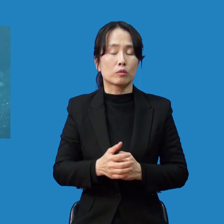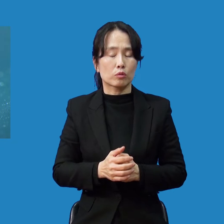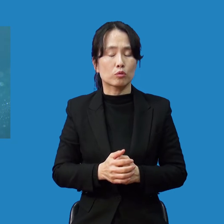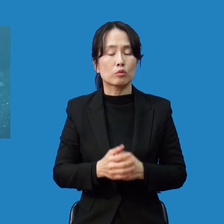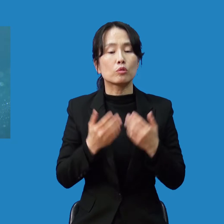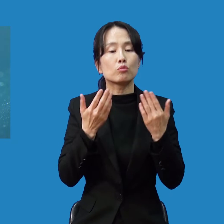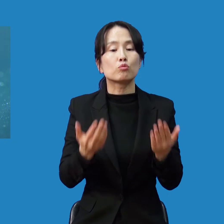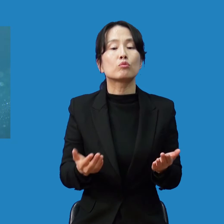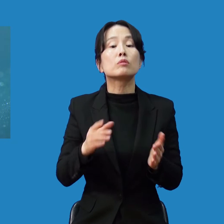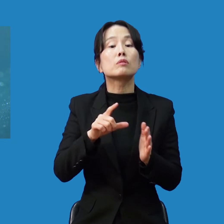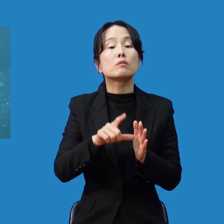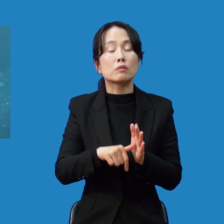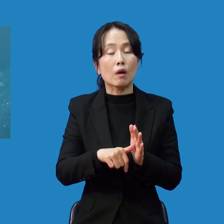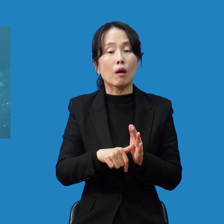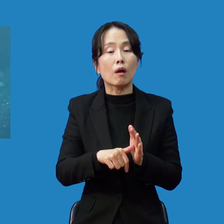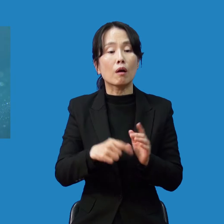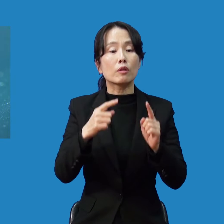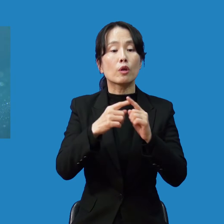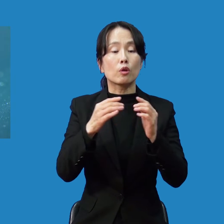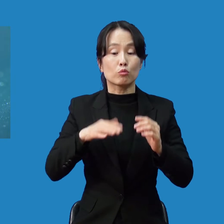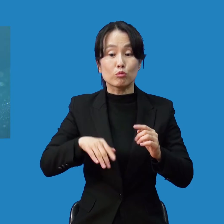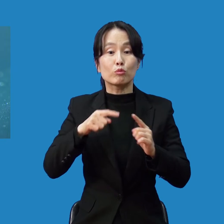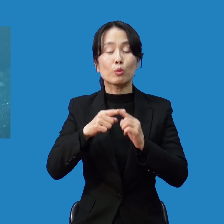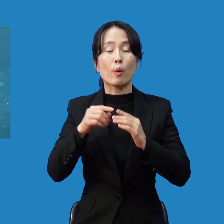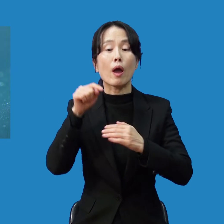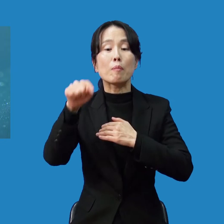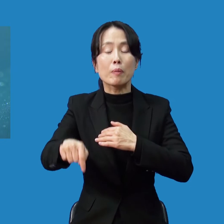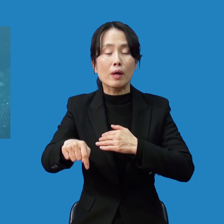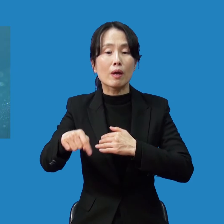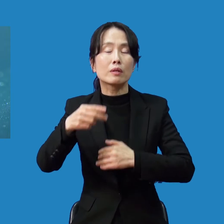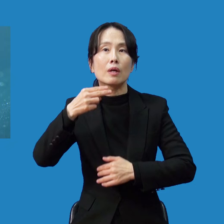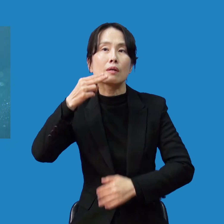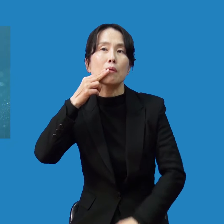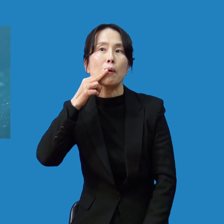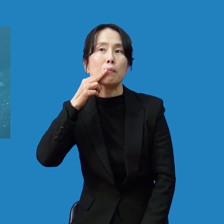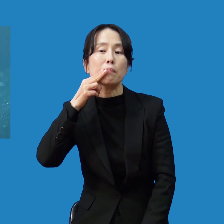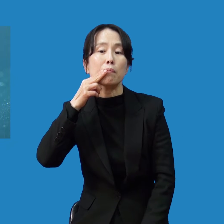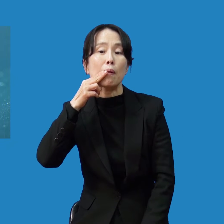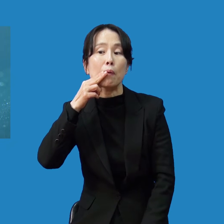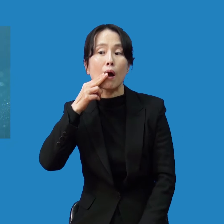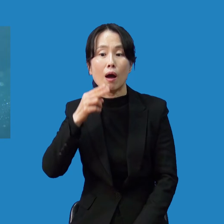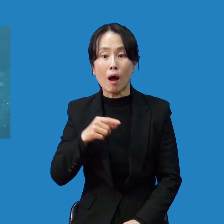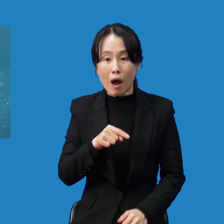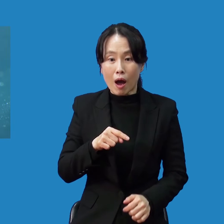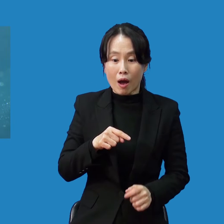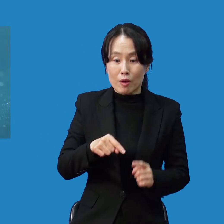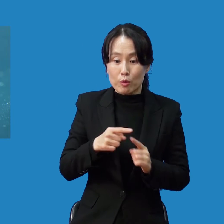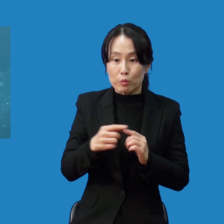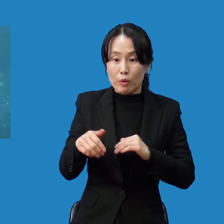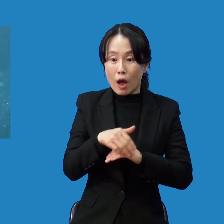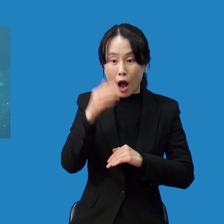교회 마당에 나와서 담배를 피우는 것을 보고 우리 교인들이 질겁을 했던 적이 있습니다.